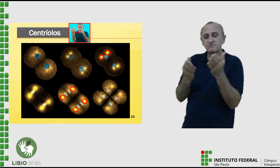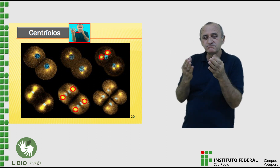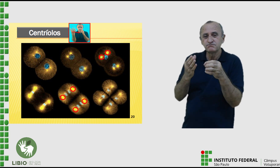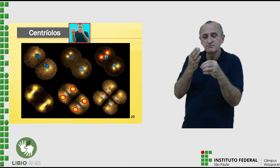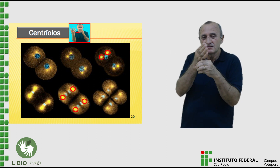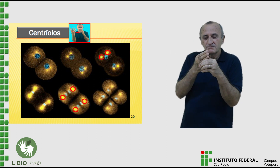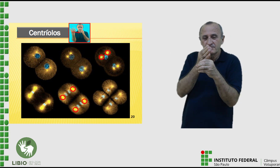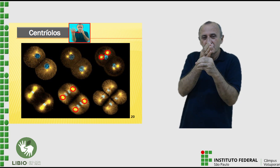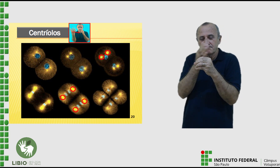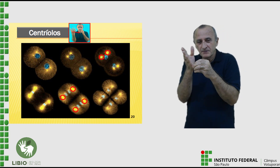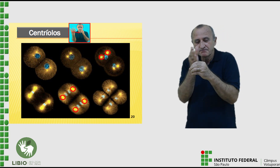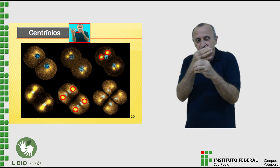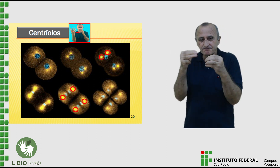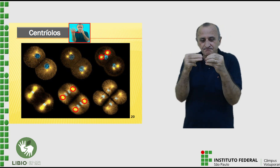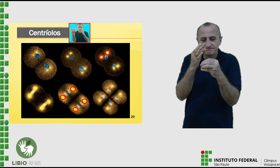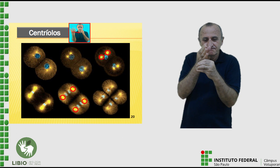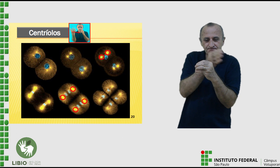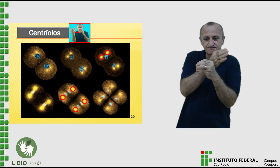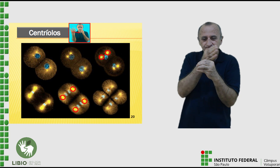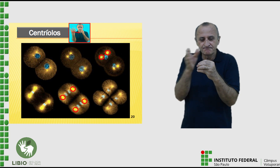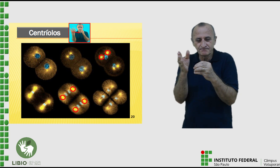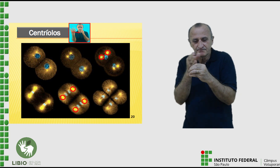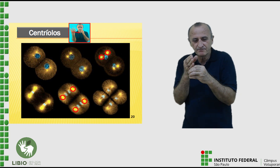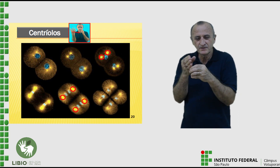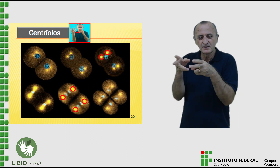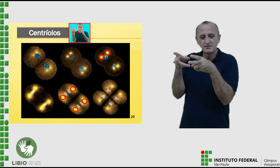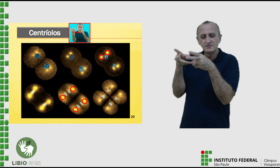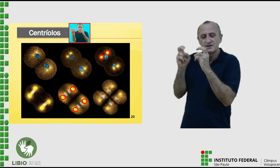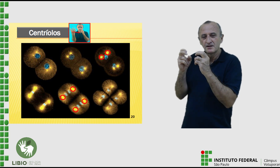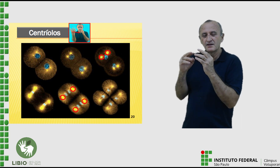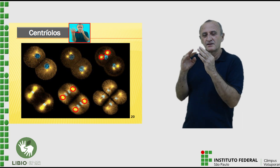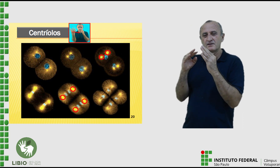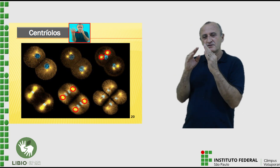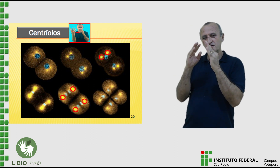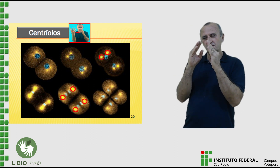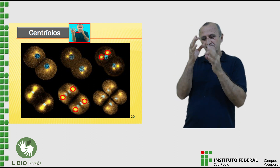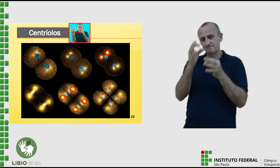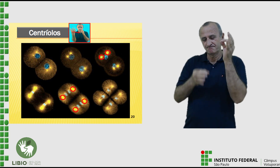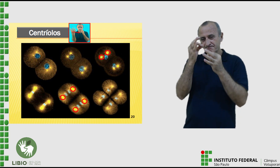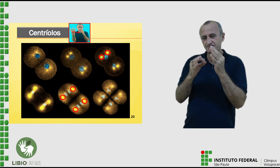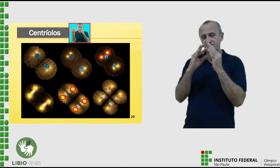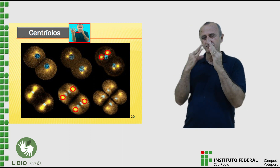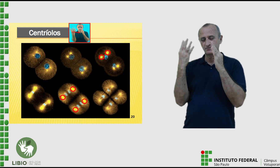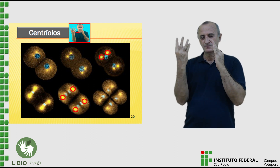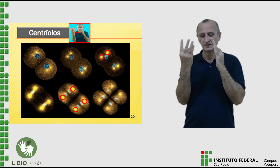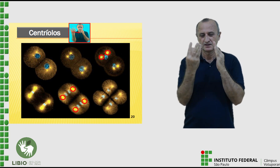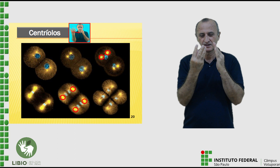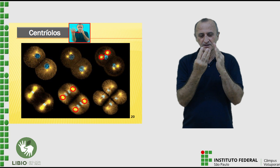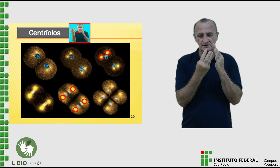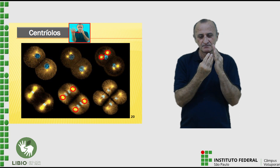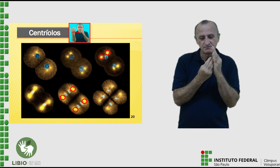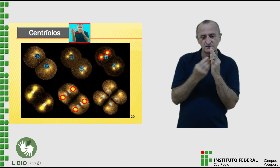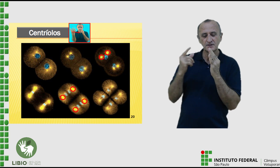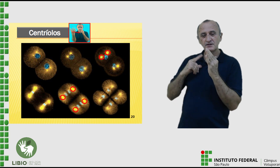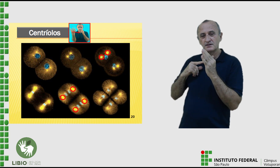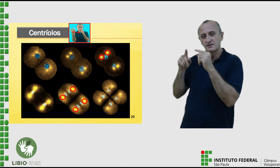uma imagem que representa o momento da divisão celular. Observe a posição dos